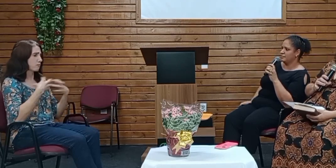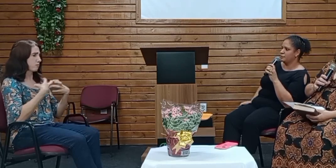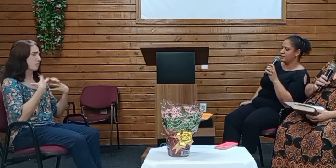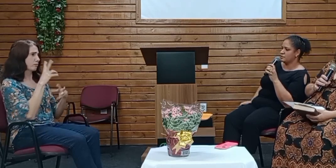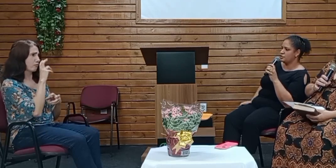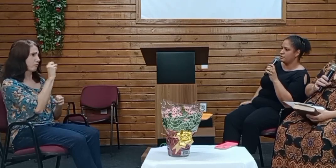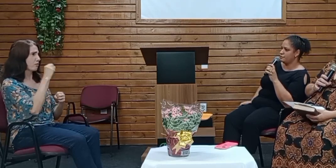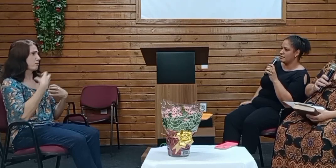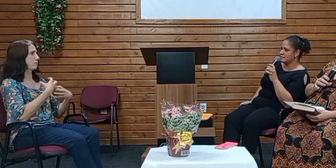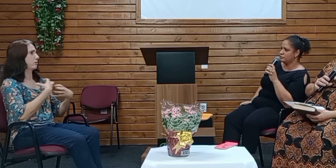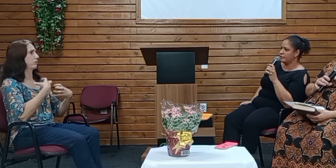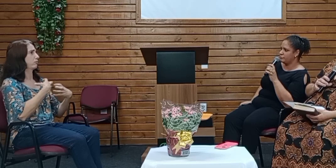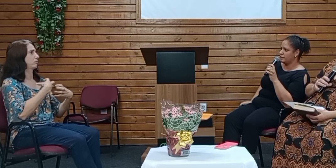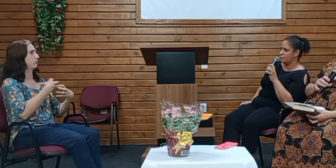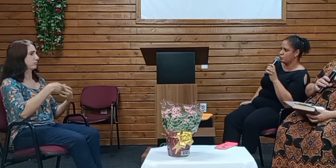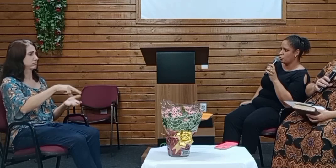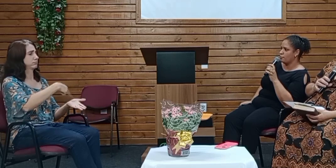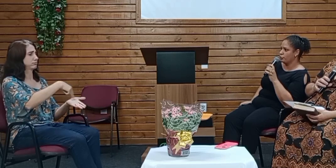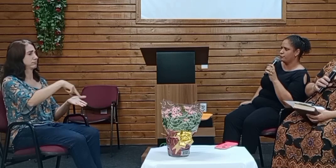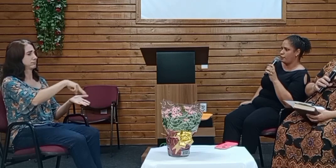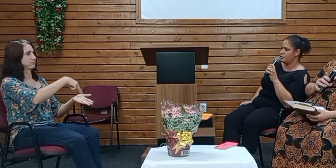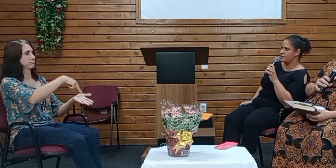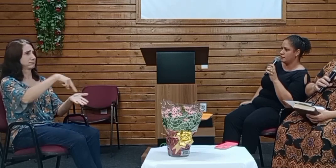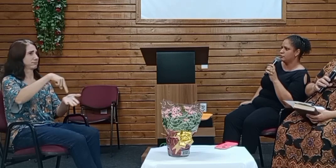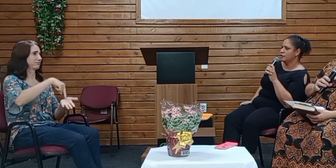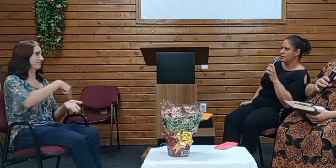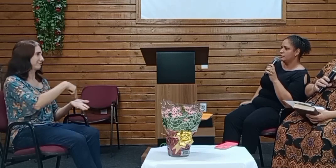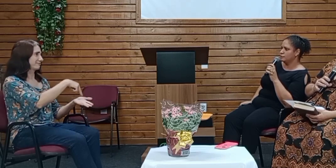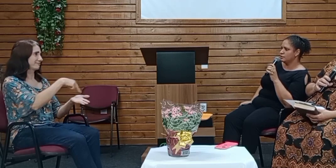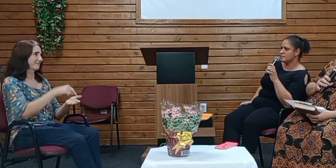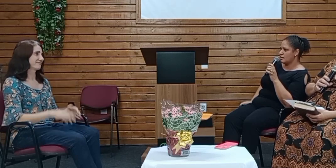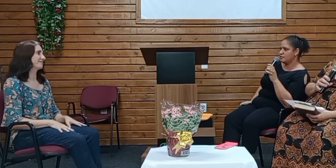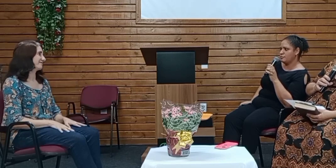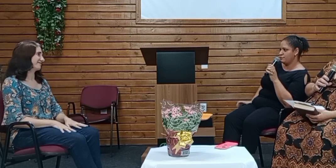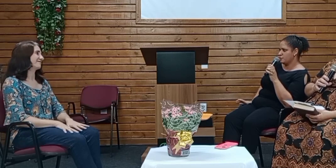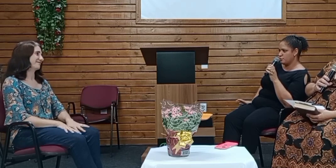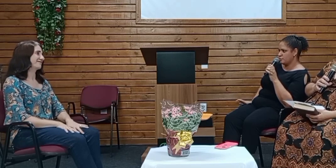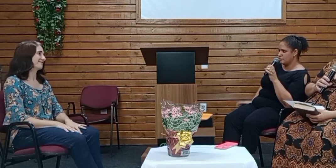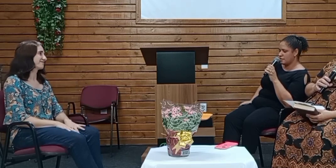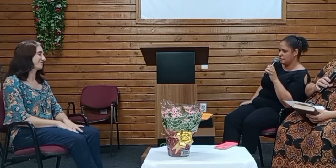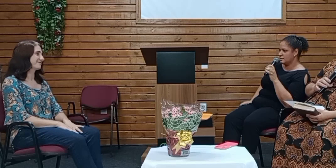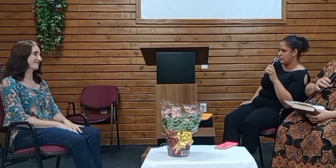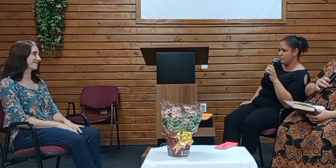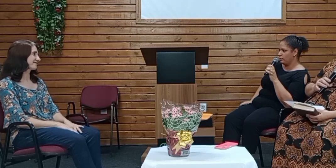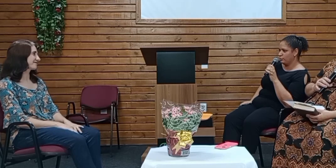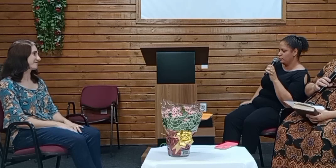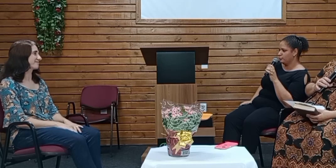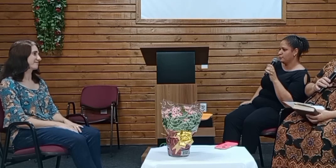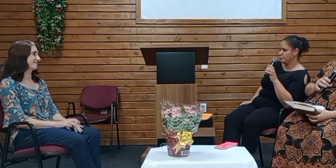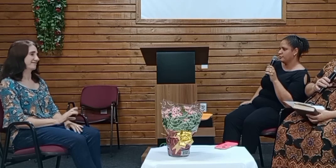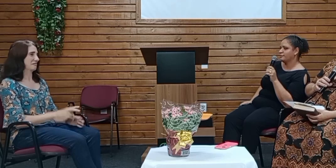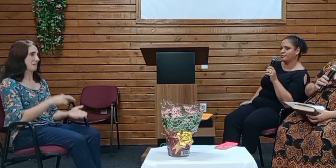Dançava, não, porque eu sentia a vibração, né, porque o som é muito forte, então eu dançava também, via as pessoas dançar e dançava igual todo